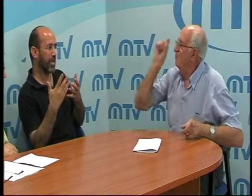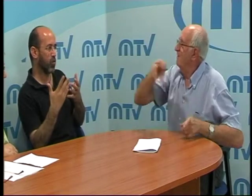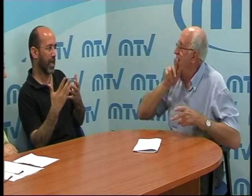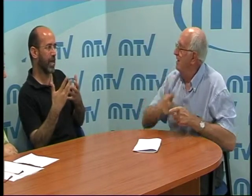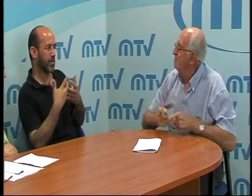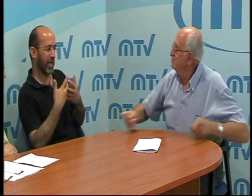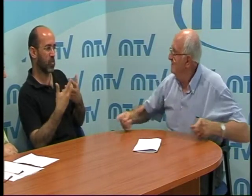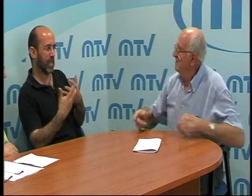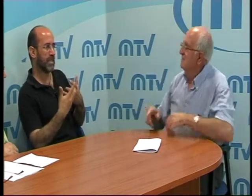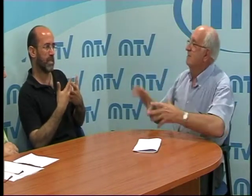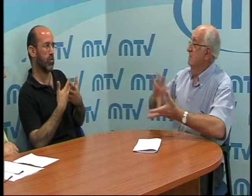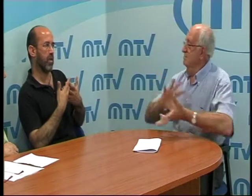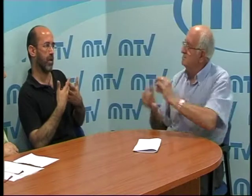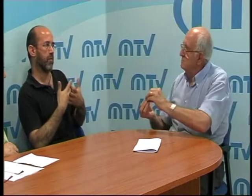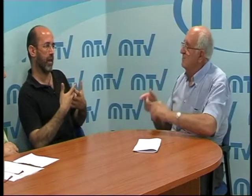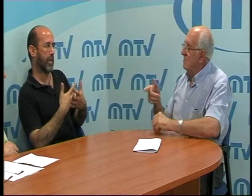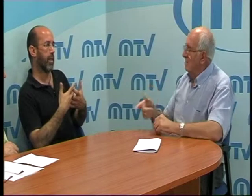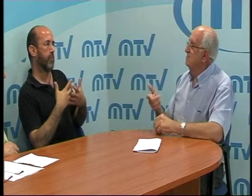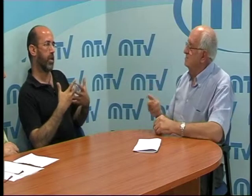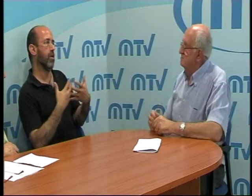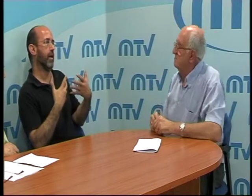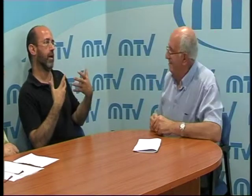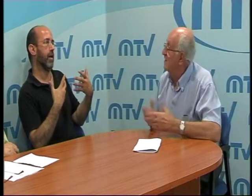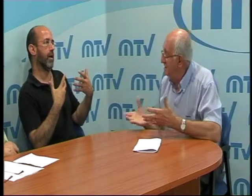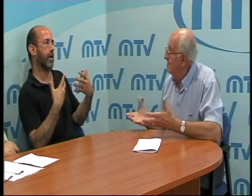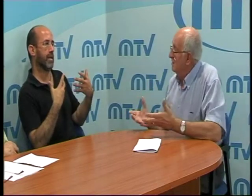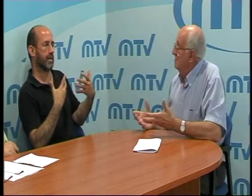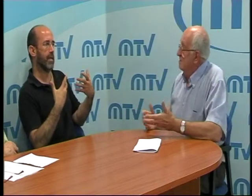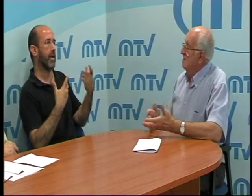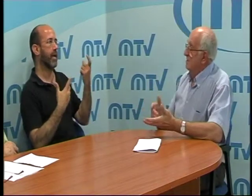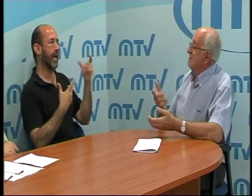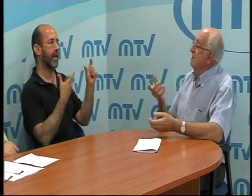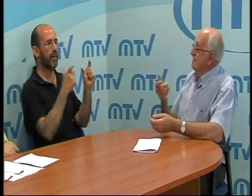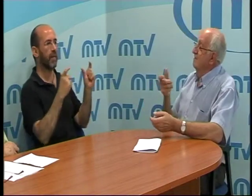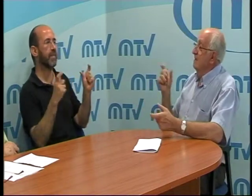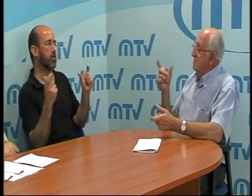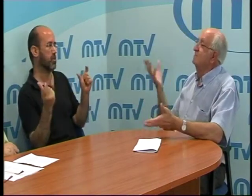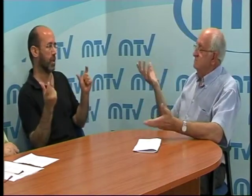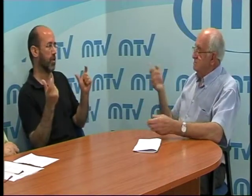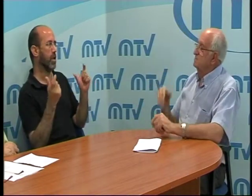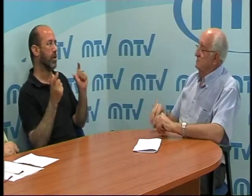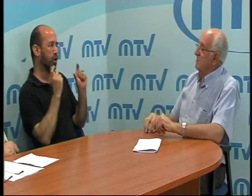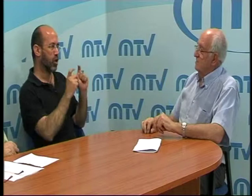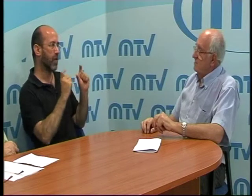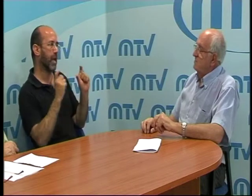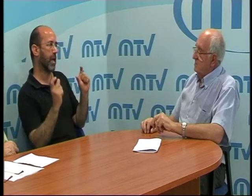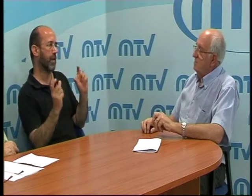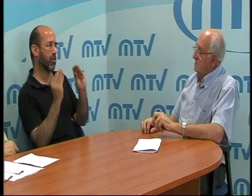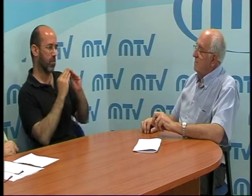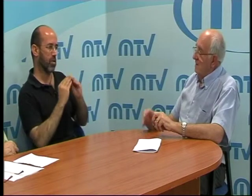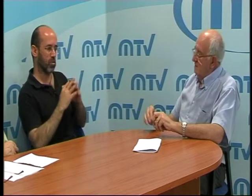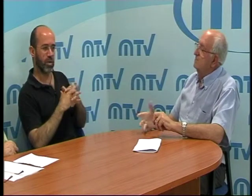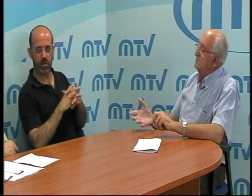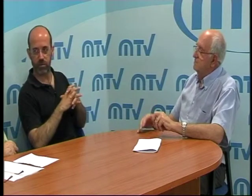Sí, para estudiar sí se utiliza bimodal, pero que sería que cada palabra tiene un signo, pero no toda la